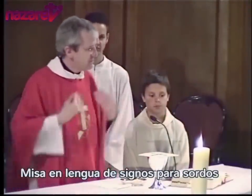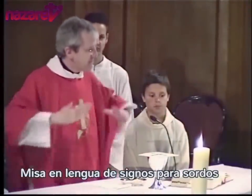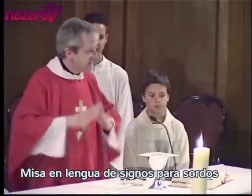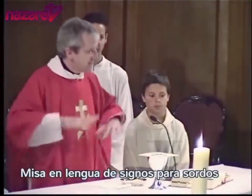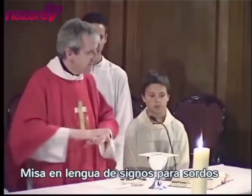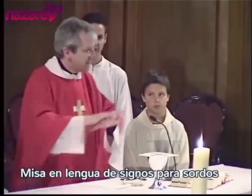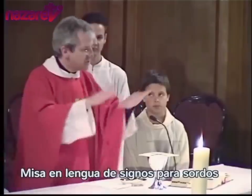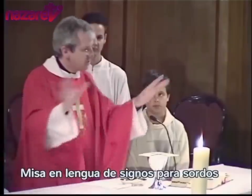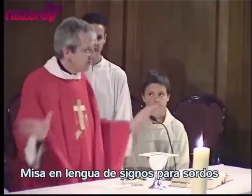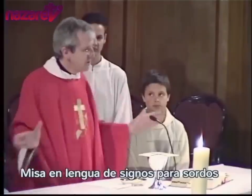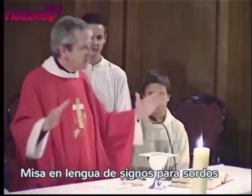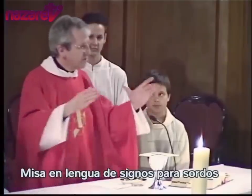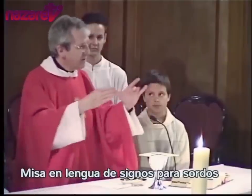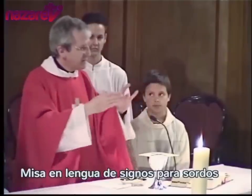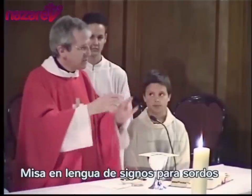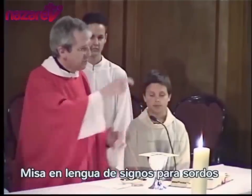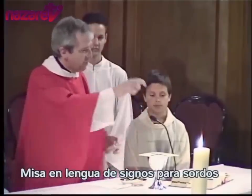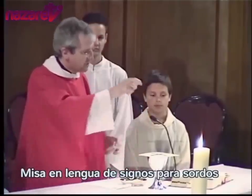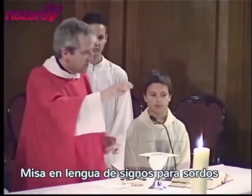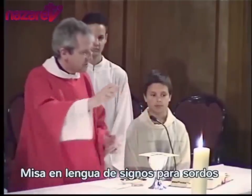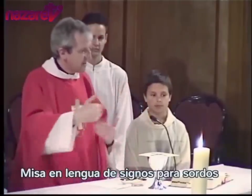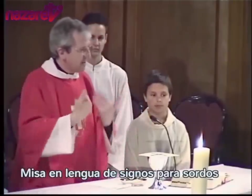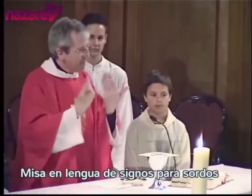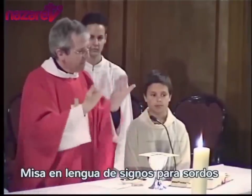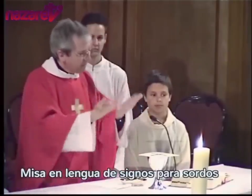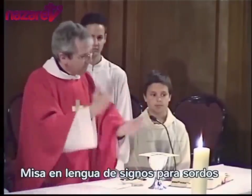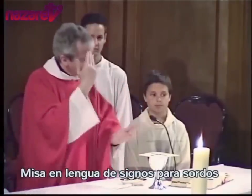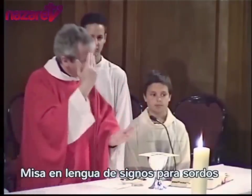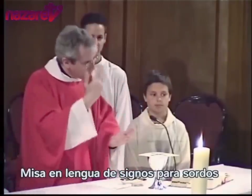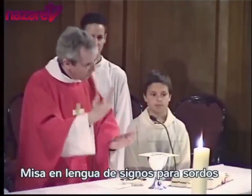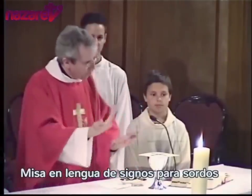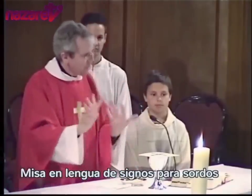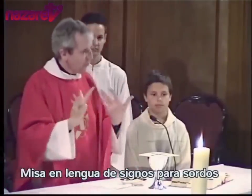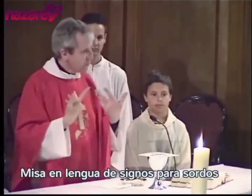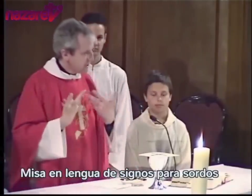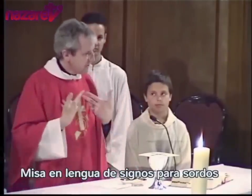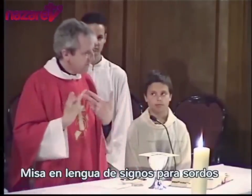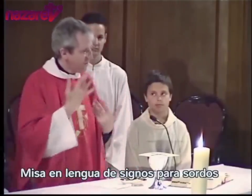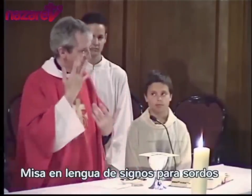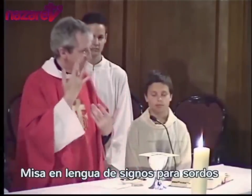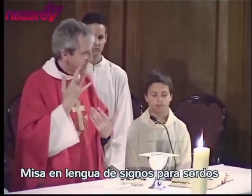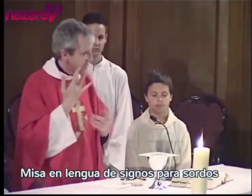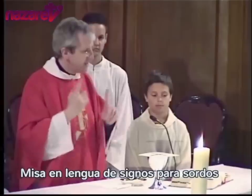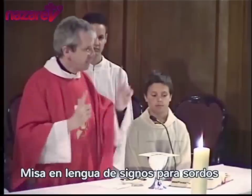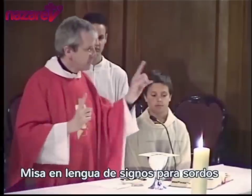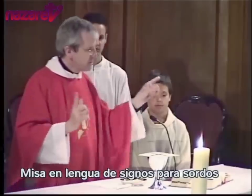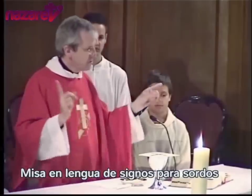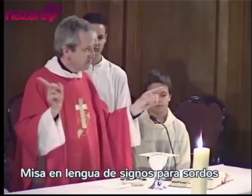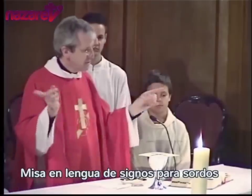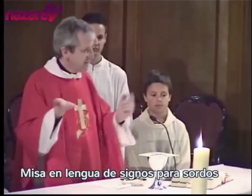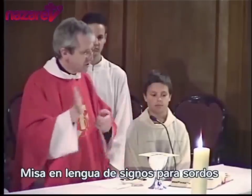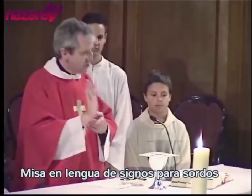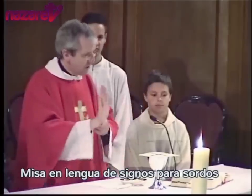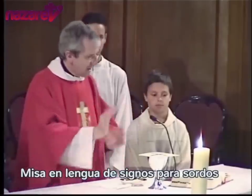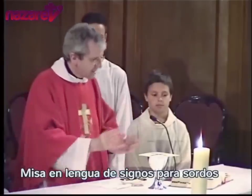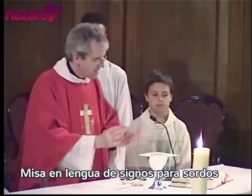Santo das vida y santificas todo, y congregas a tu pueblo sin cesar, para que ofrezca en tu honor un sacrificio sin mancha, desde